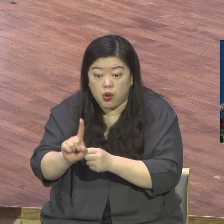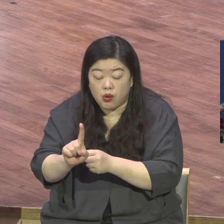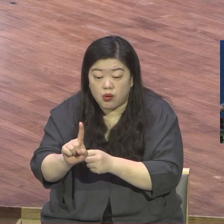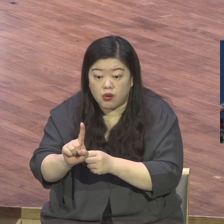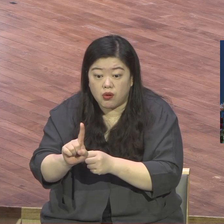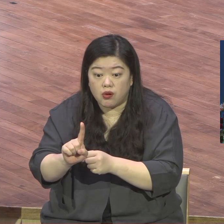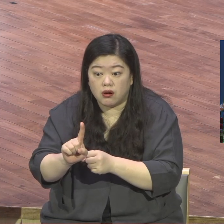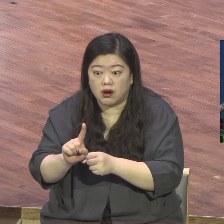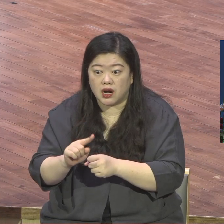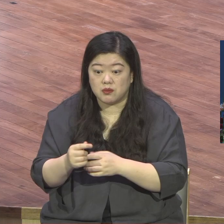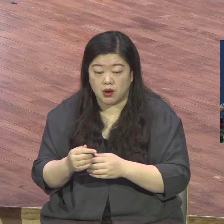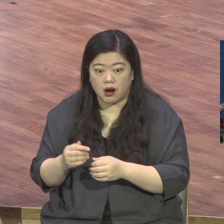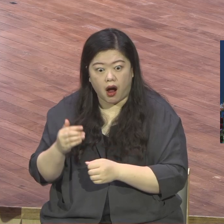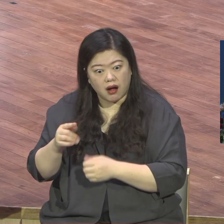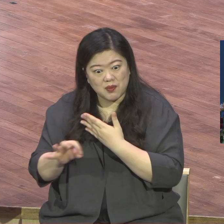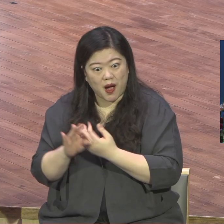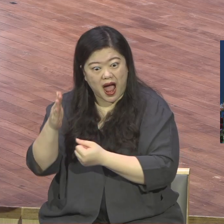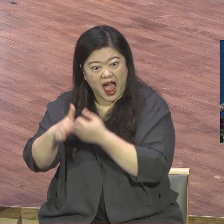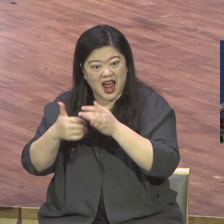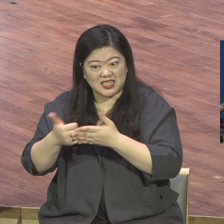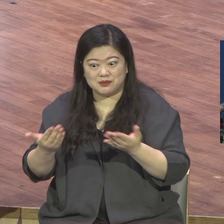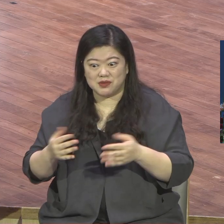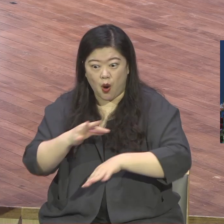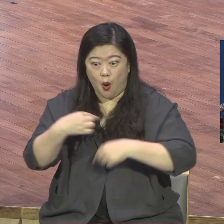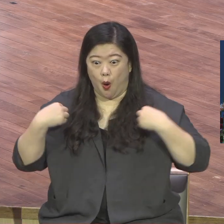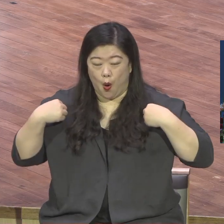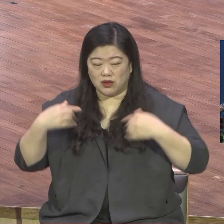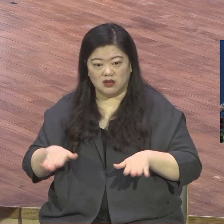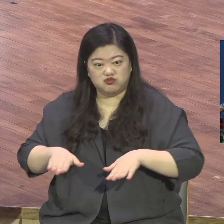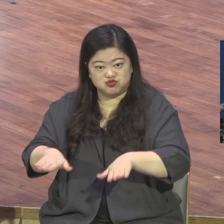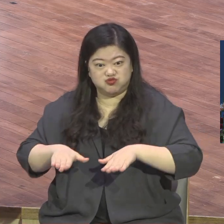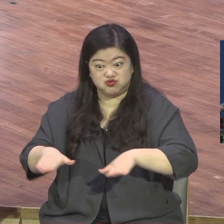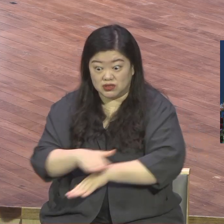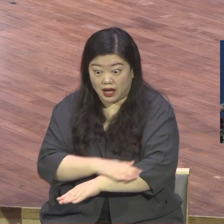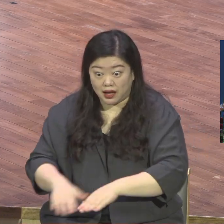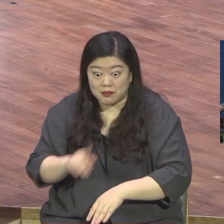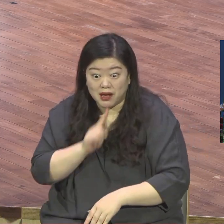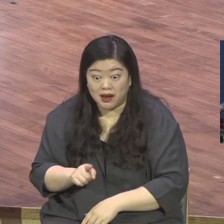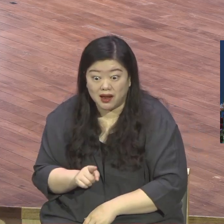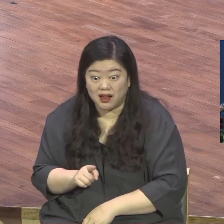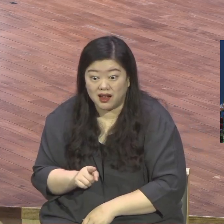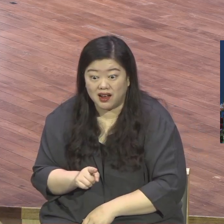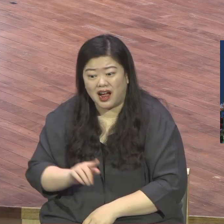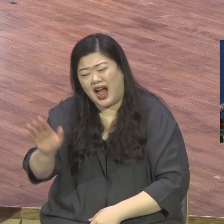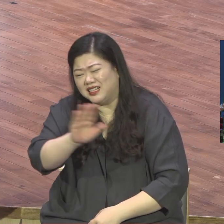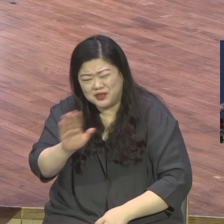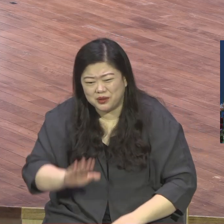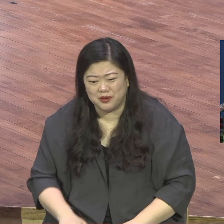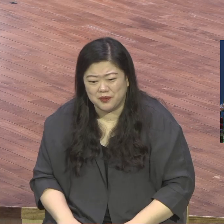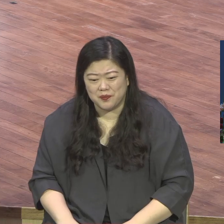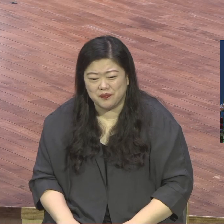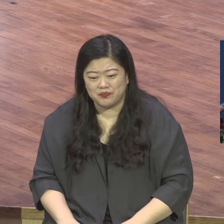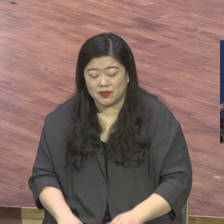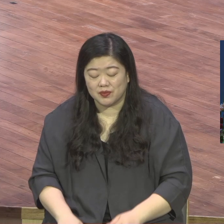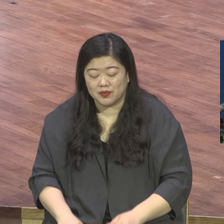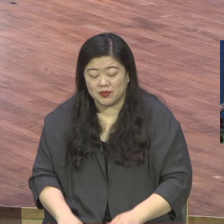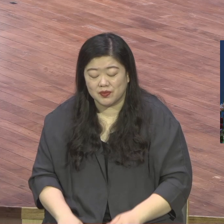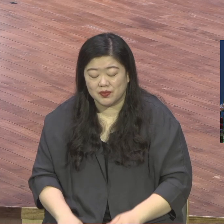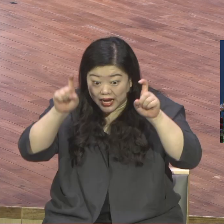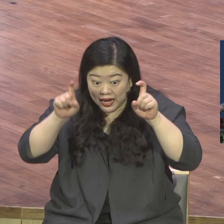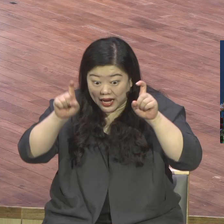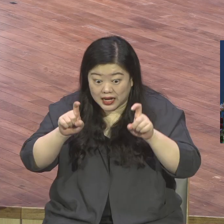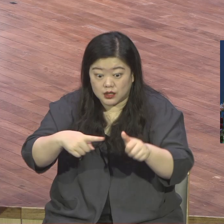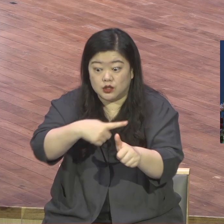가죽옷을 뭐 가봉을 해갖고 입혔겠어요. 가죽옷을 입히니라 할 때 그 가죽 짐승을 잡아서 이 부끄러운 거 이 무화과 이거 뭐 한나절